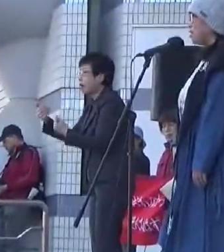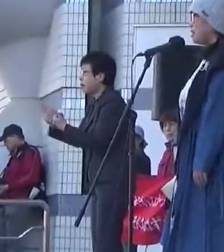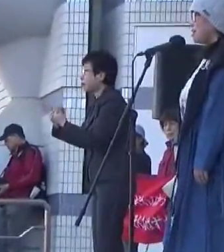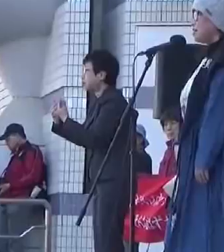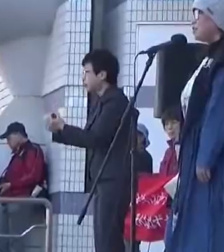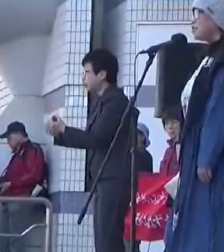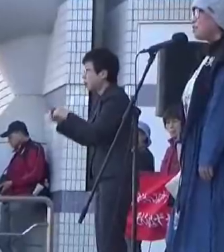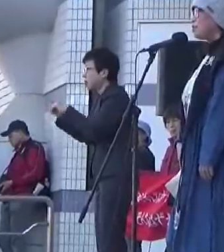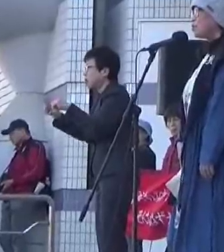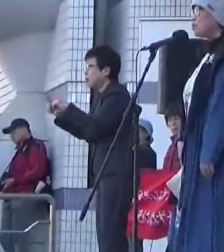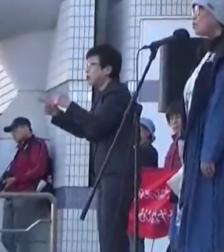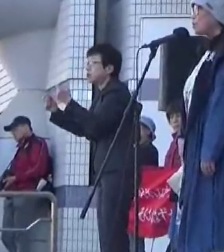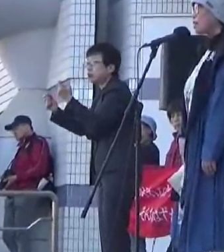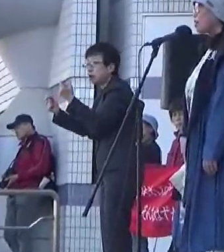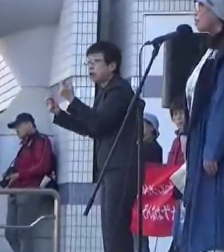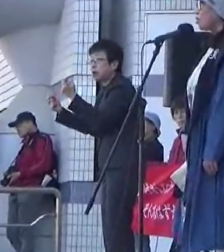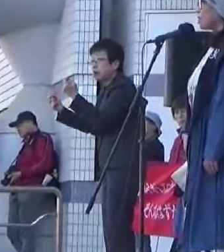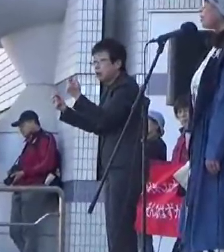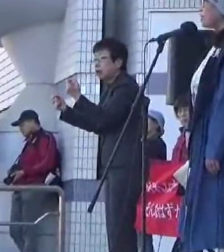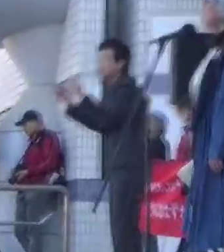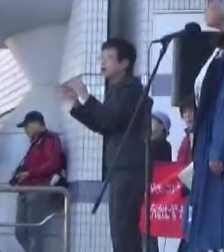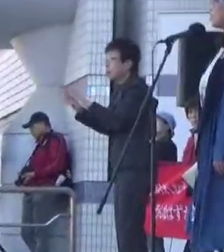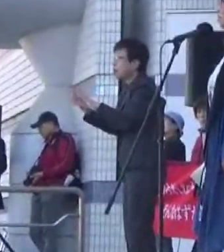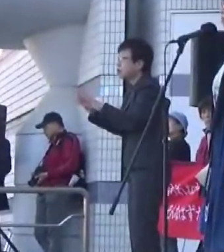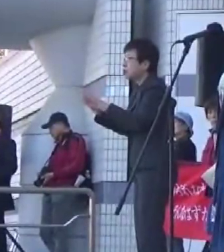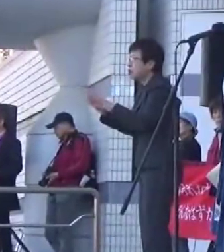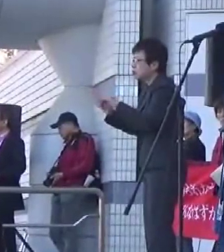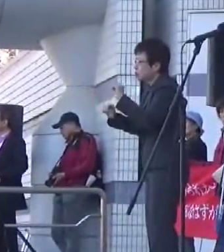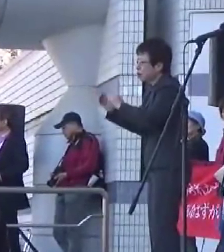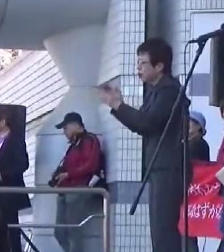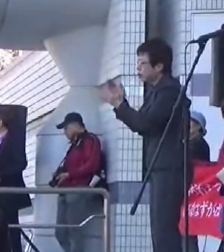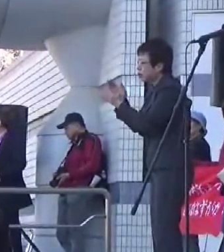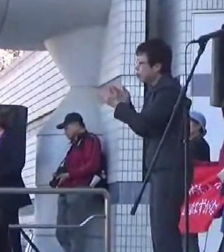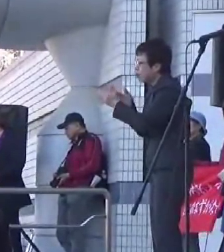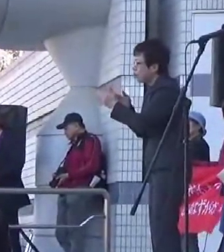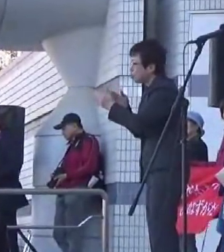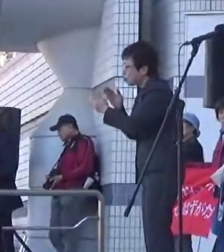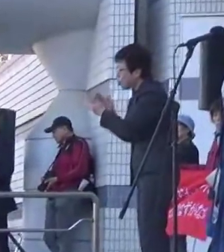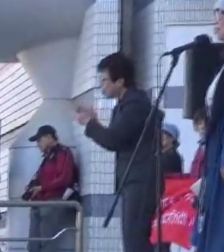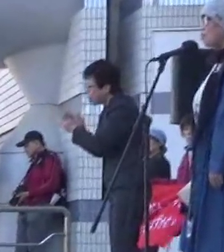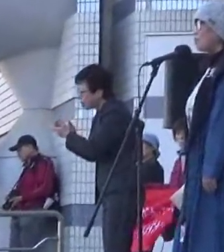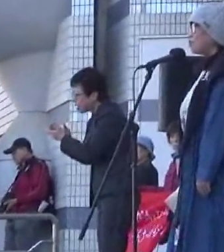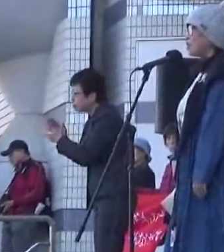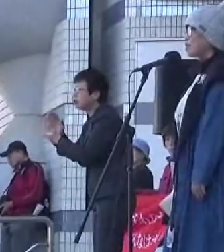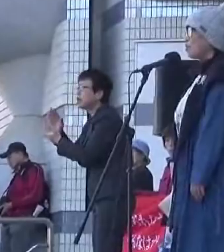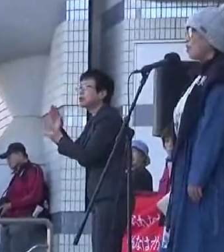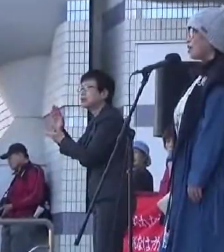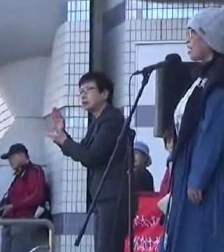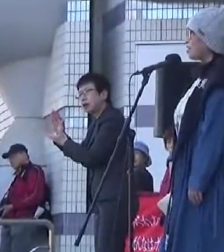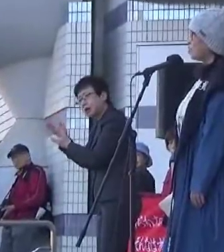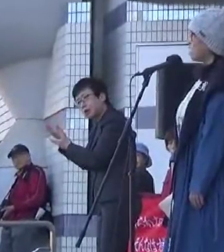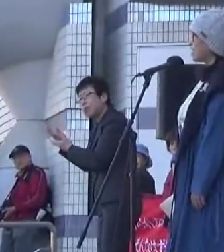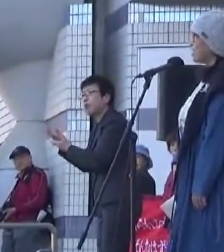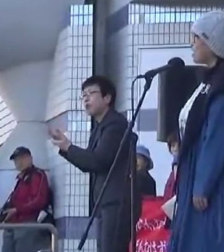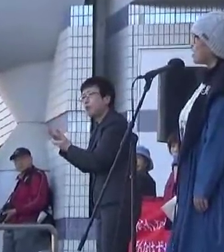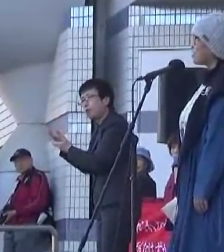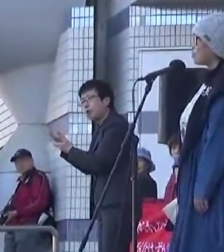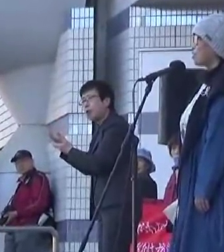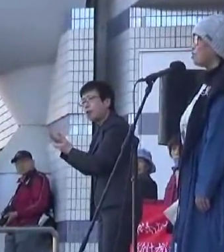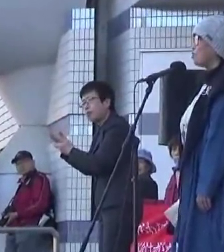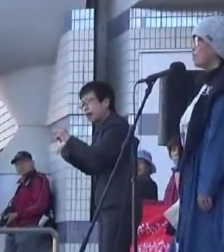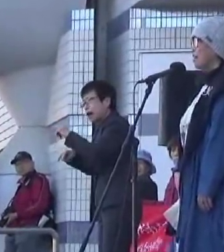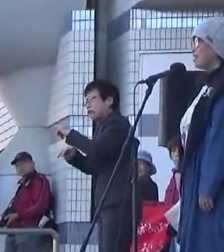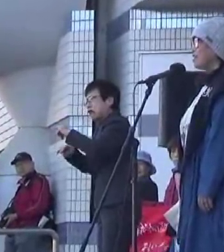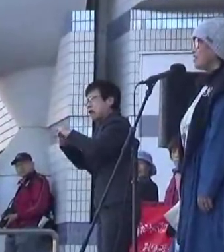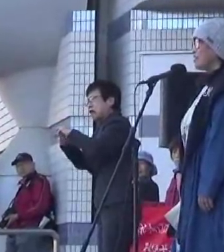います。で、一応今のところちょっと若干止まってはいるんですけれども、これもまた最近の報道だとタンクは限界